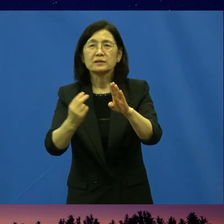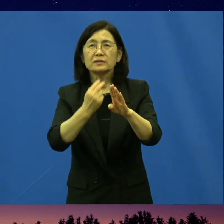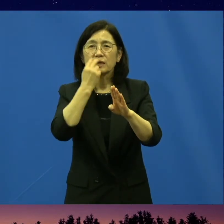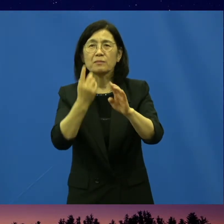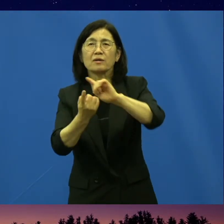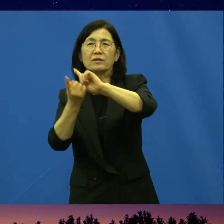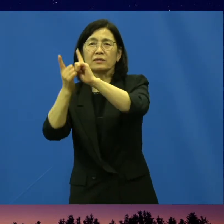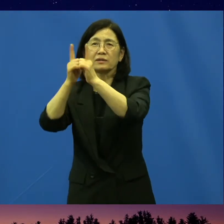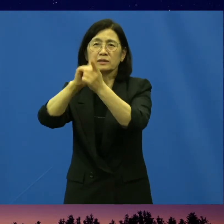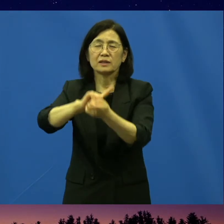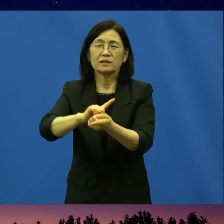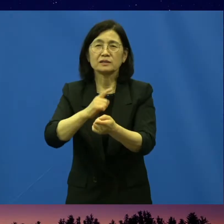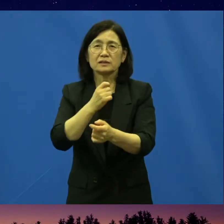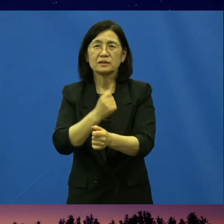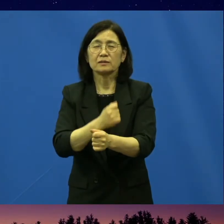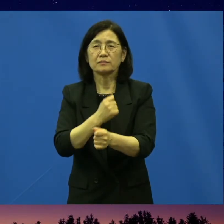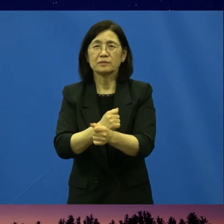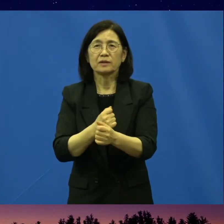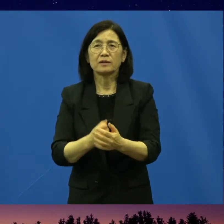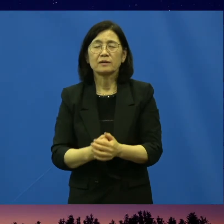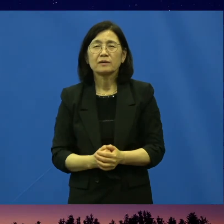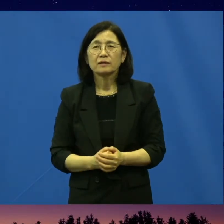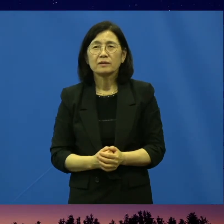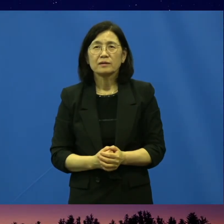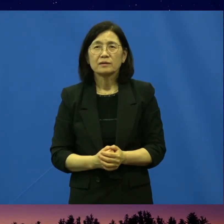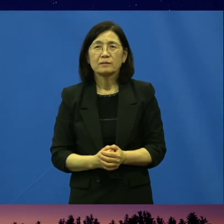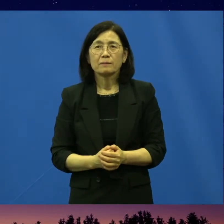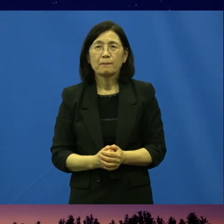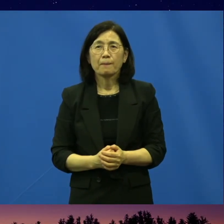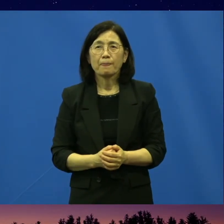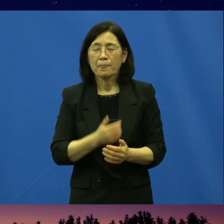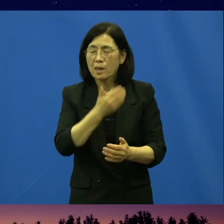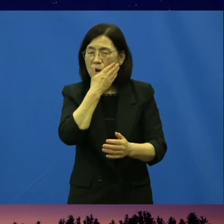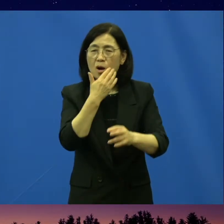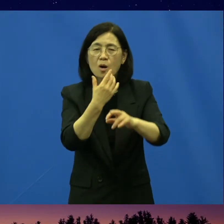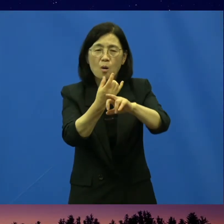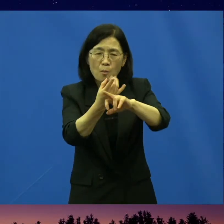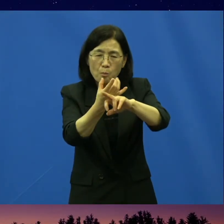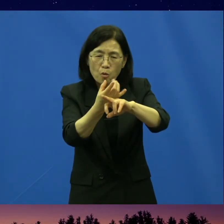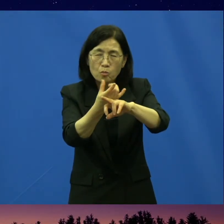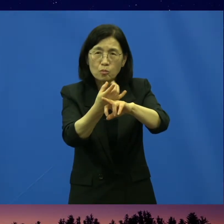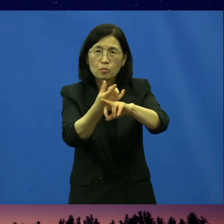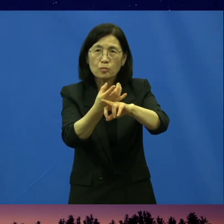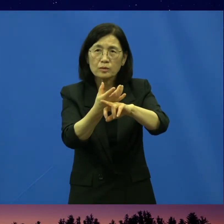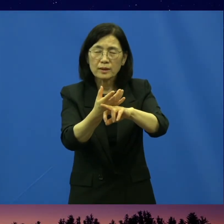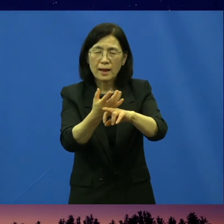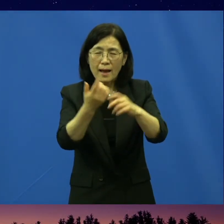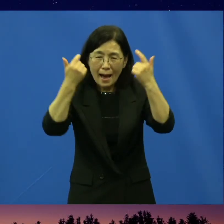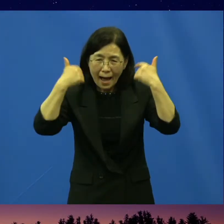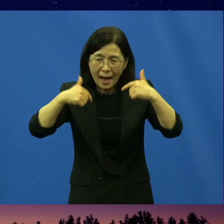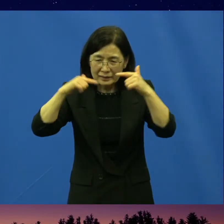여러분, 보배는 항상 곁에 두잖아요. 여러분, 보배는 늘 시선이 머물러 있게 하는 것이잖아요.